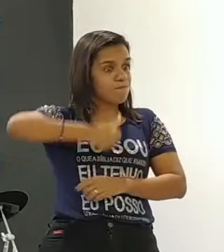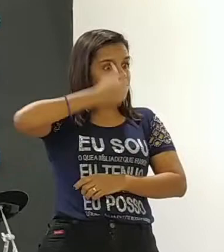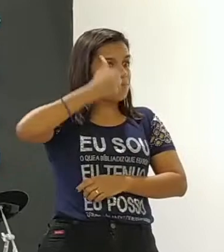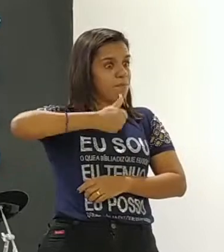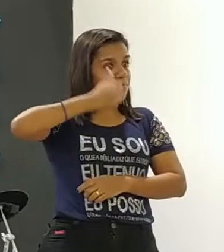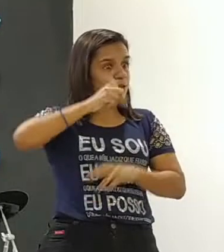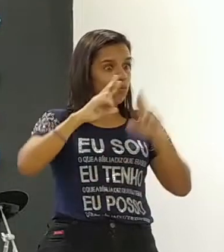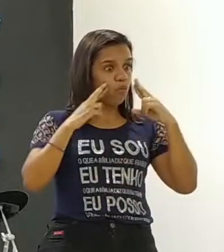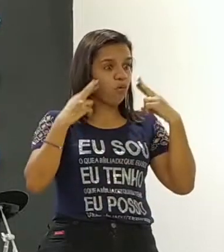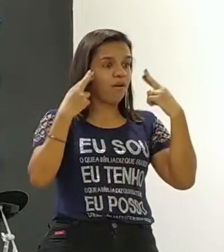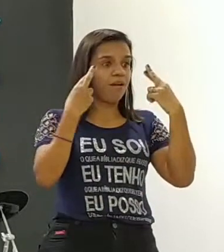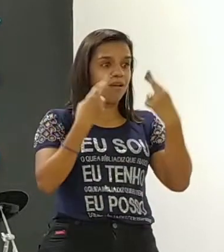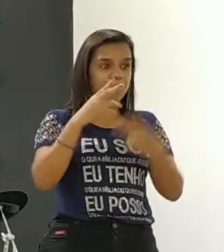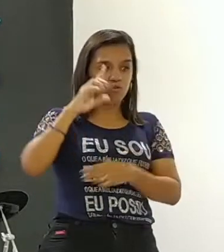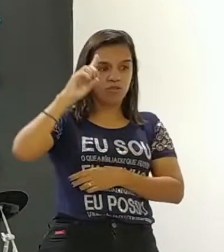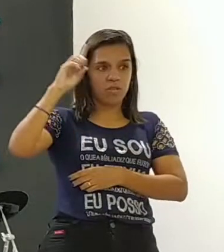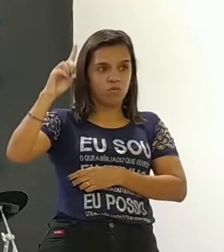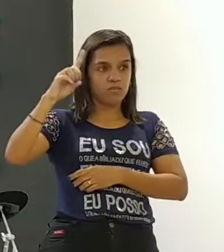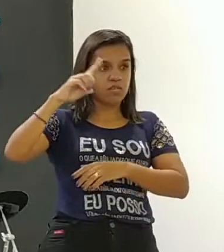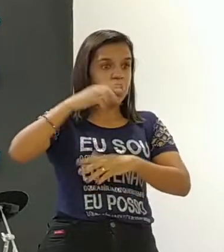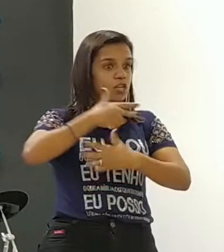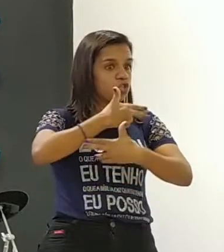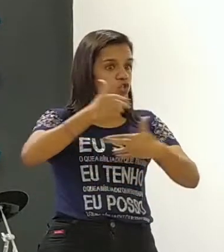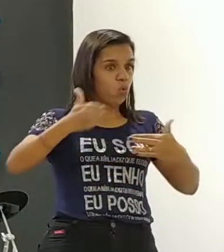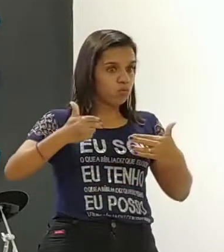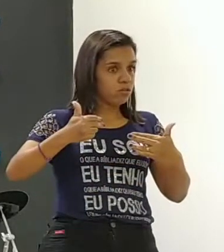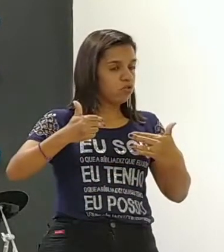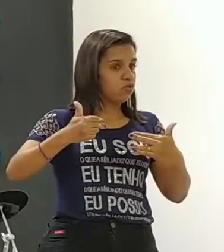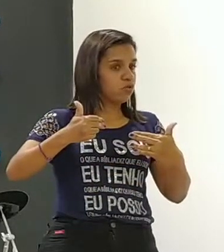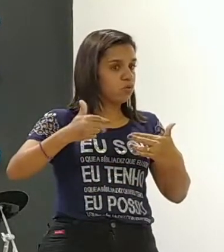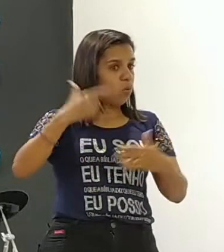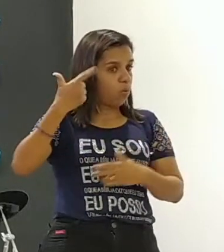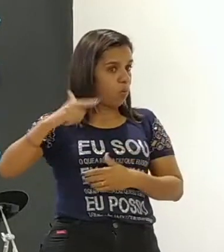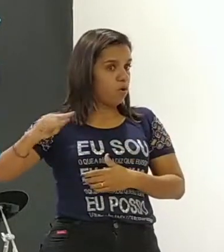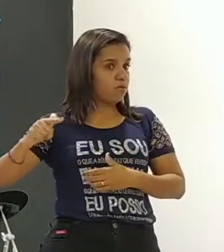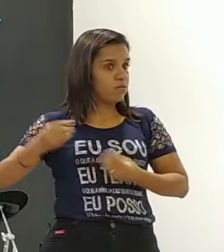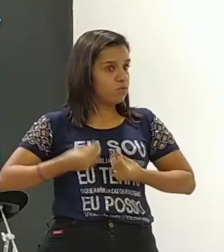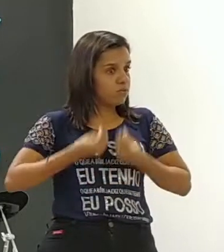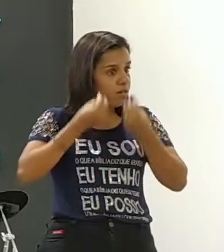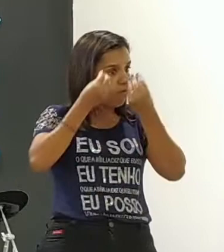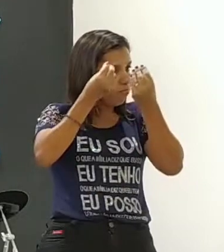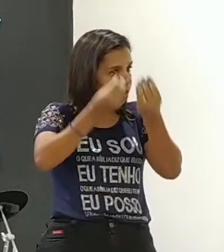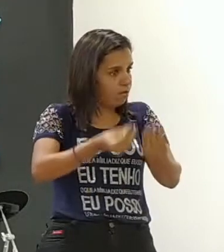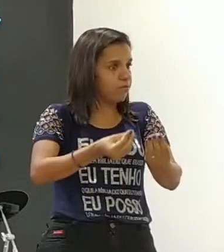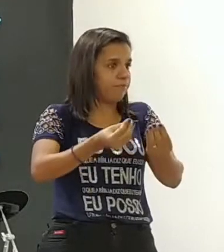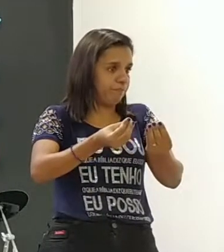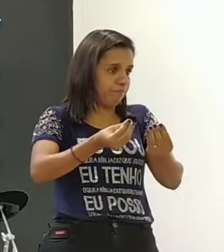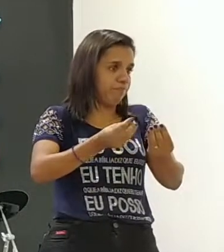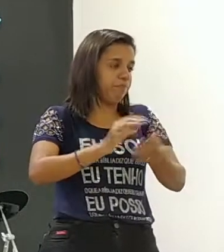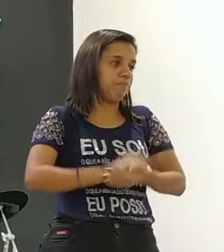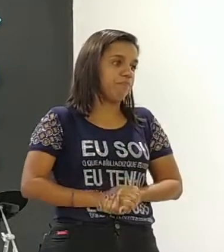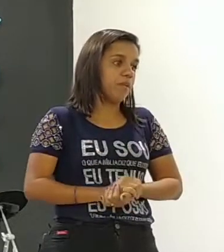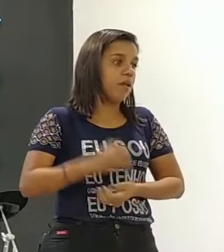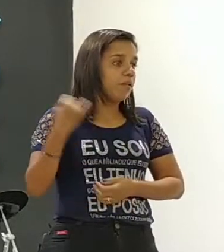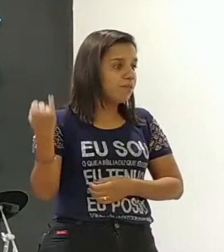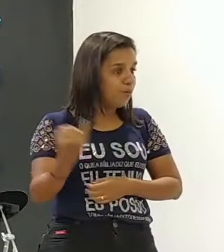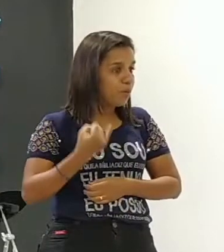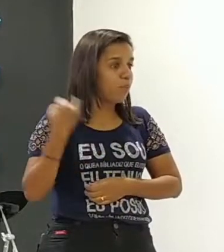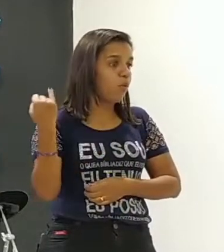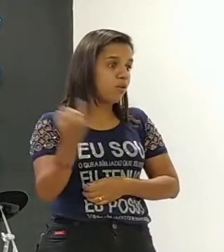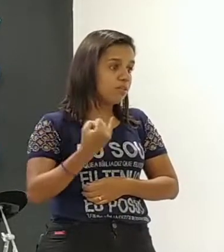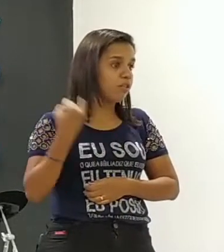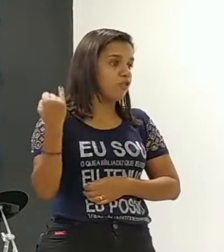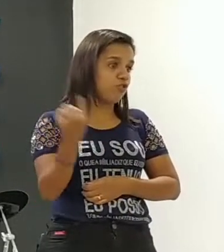as demais coisas vos serão acrescentadas. Irmãos, isso é tão importante, mas